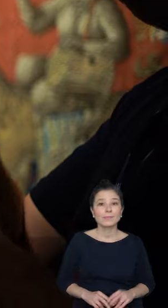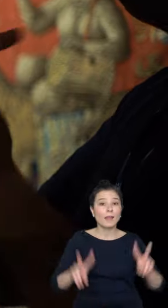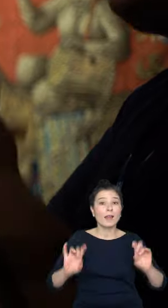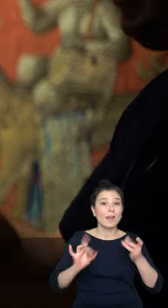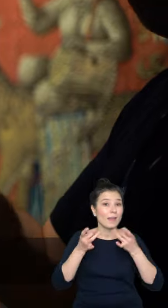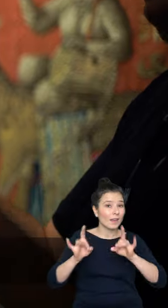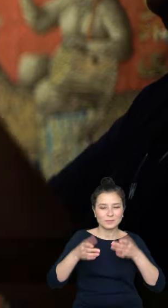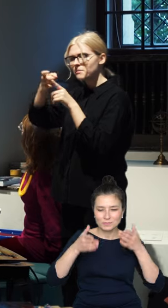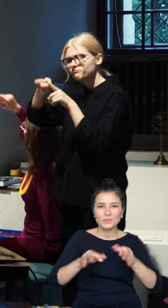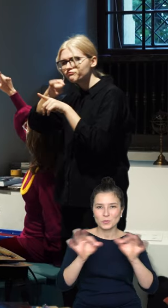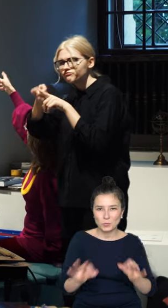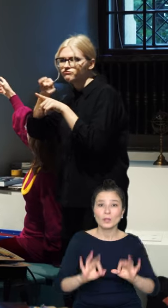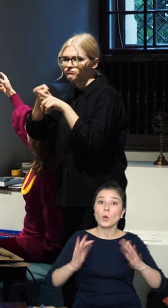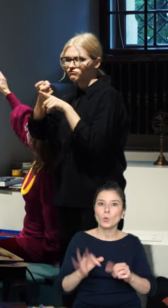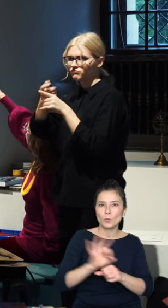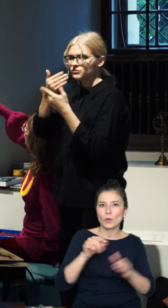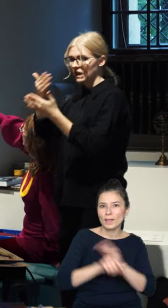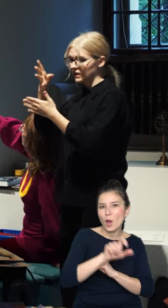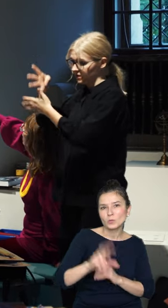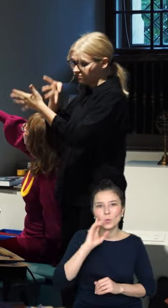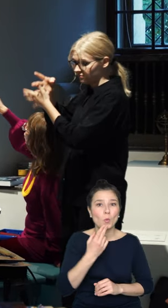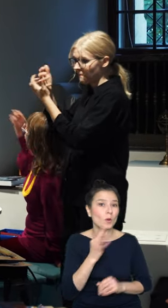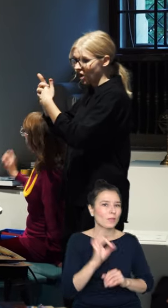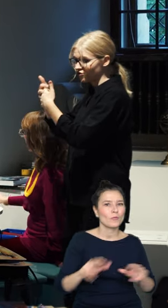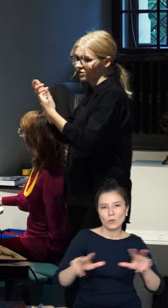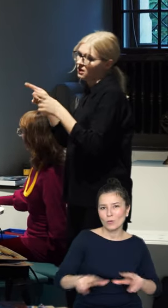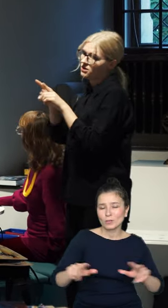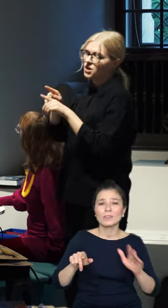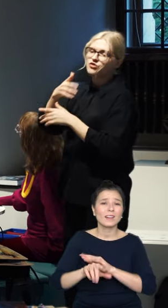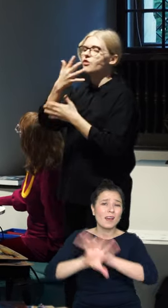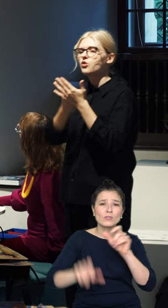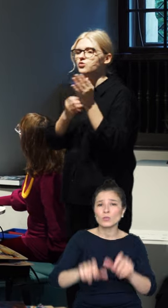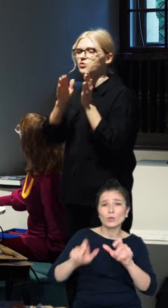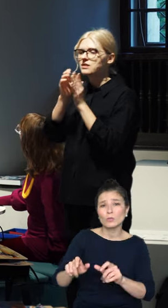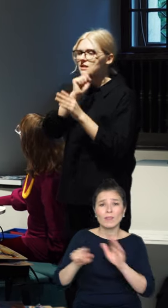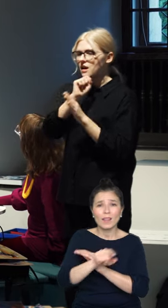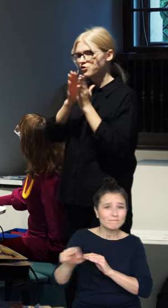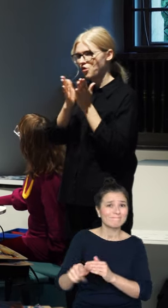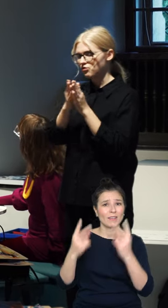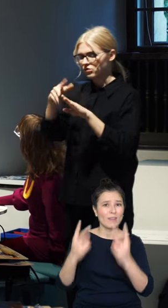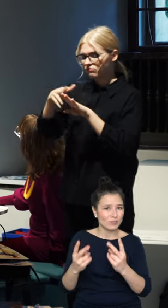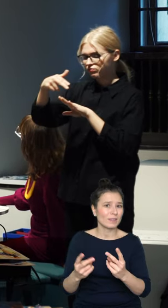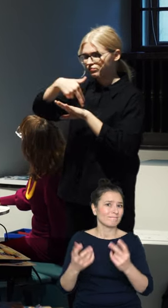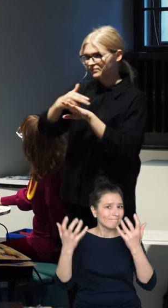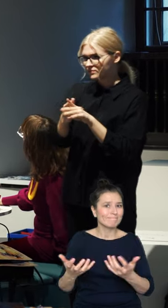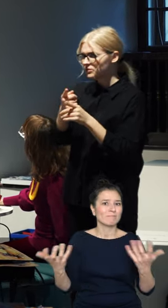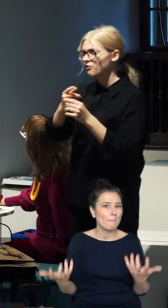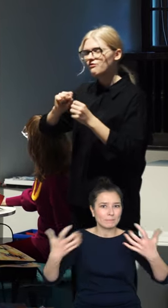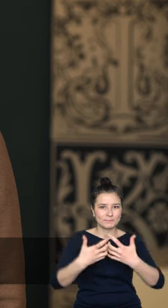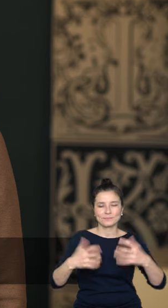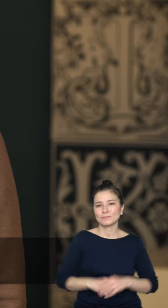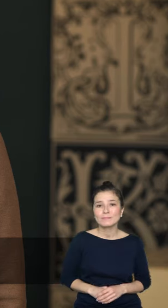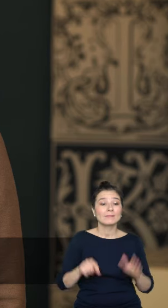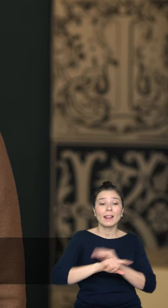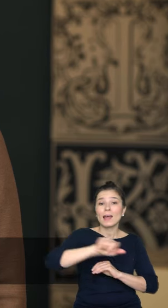Gesty Sztuki to projekt przeznaczony dla osób głuchych, ich rodzin oraz wszystkich, dla których ważne jest porozumienie ponad podziałami.